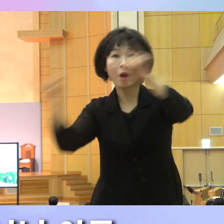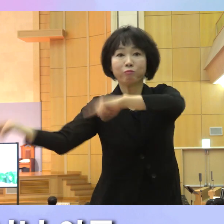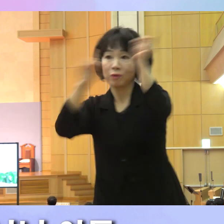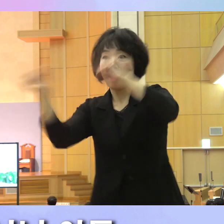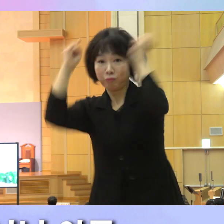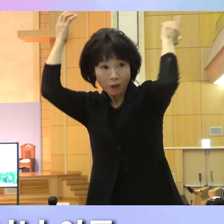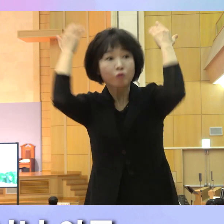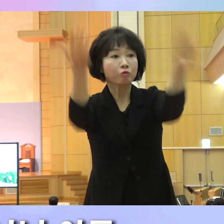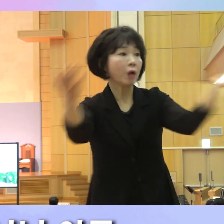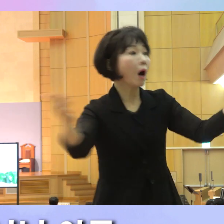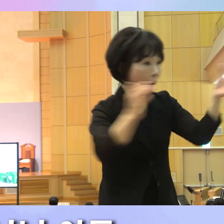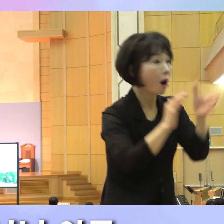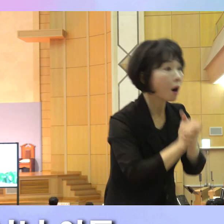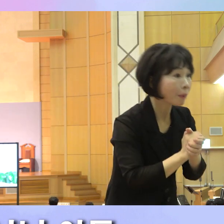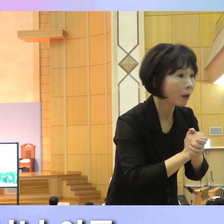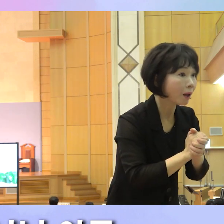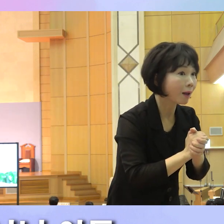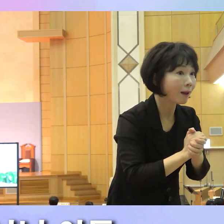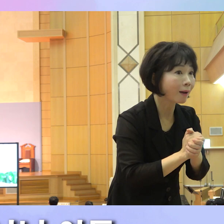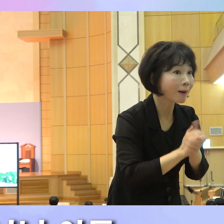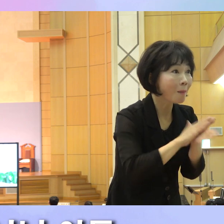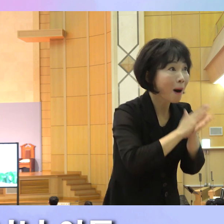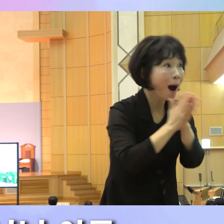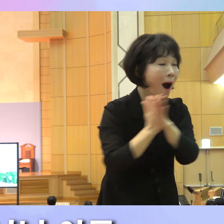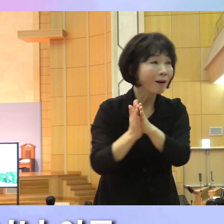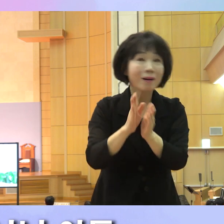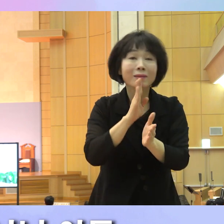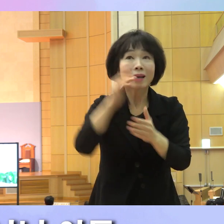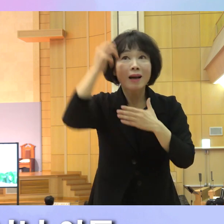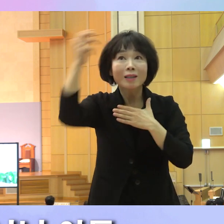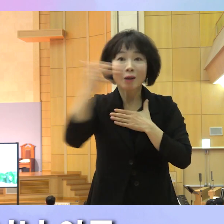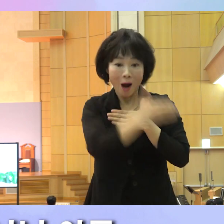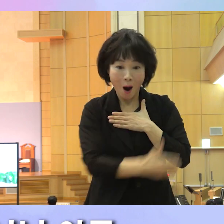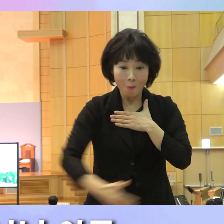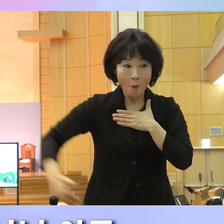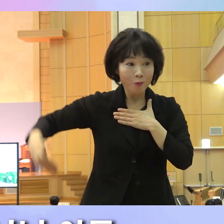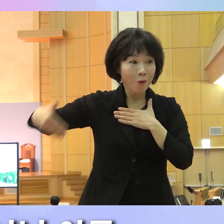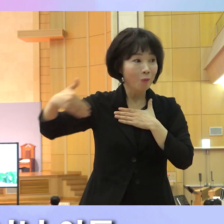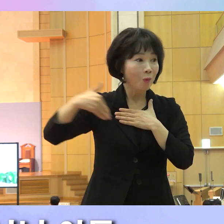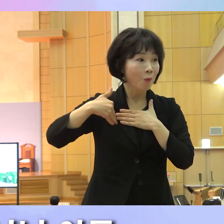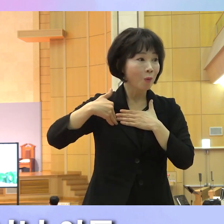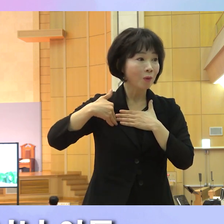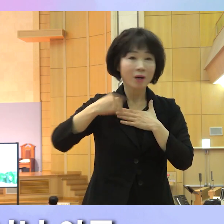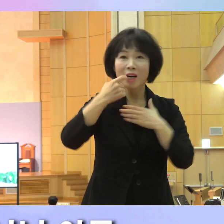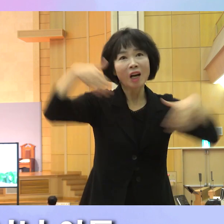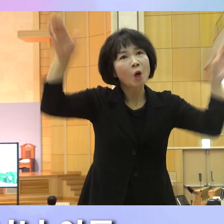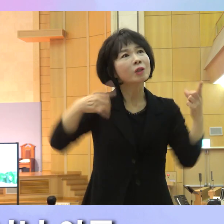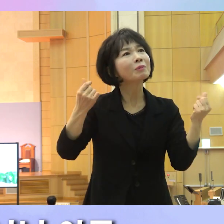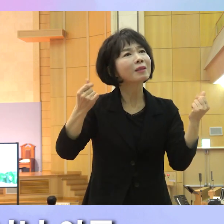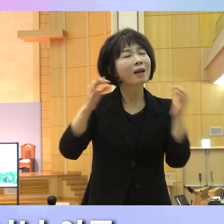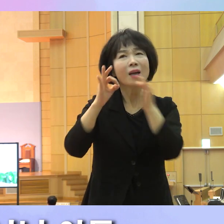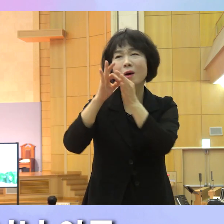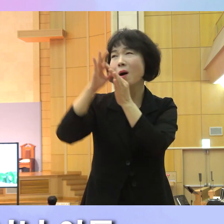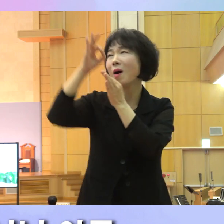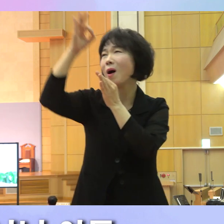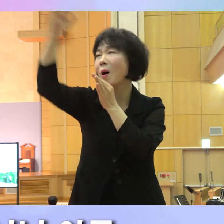부활하듯이 우리가 부활하게 되면 신령한 몸으로 영생 복락을 누린다 이 말이야. 이 말씀을